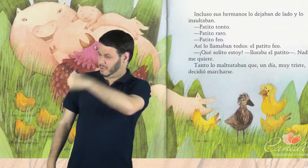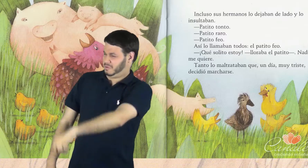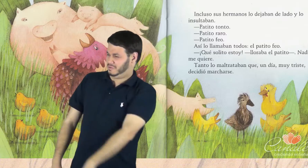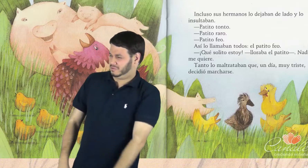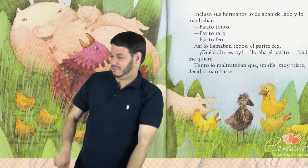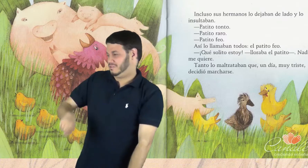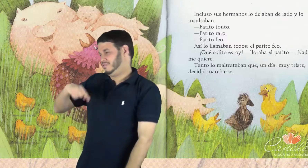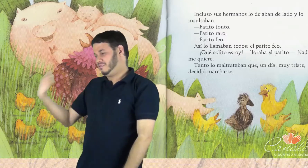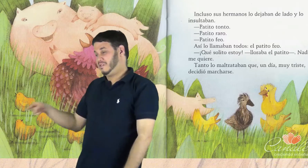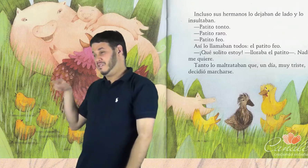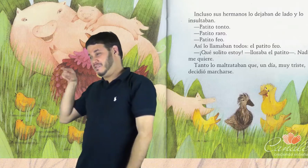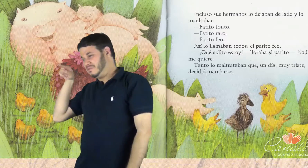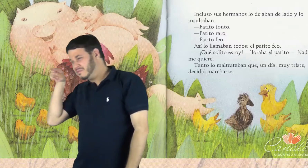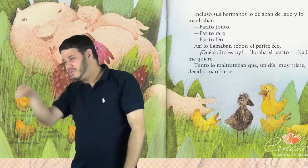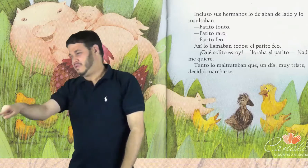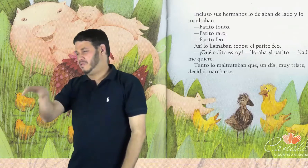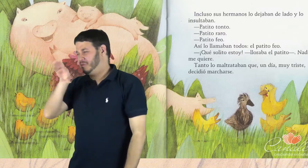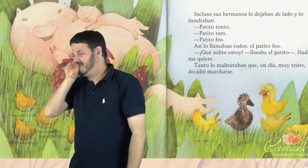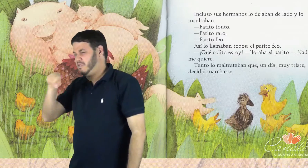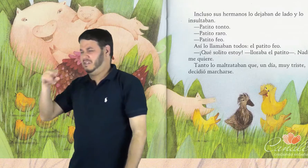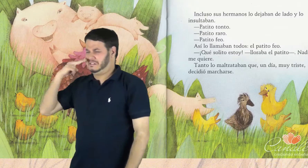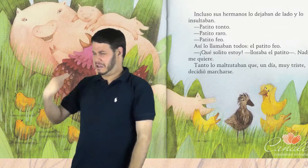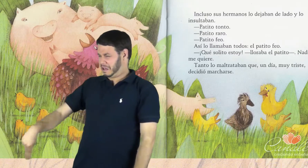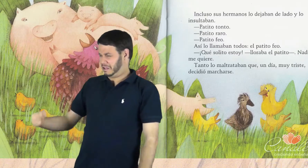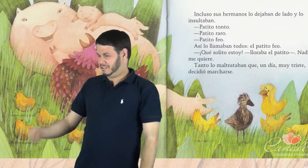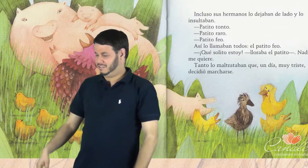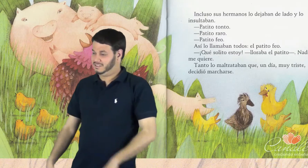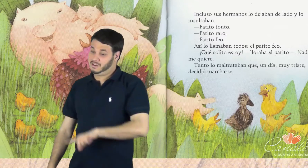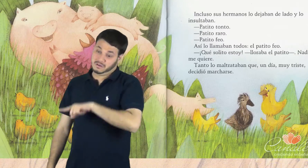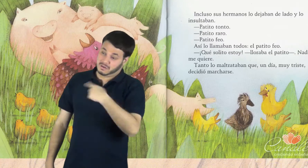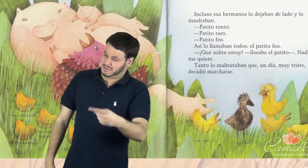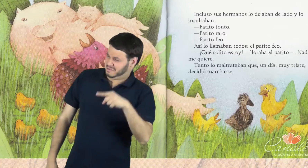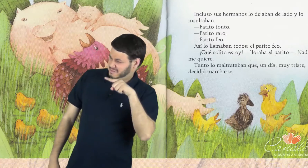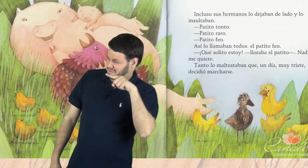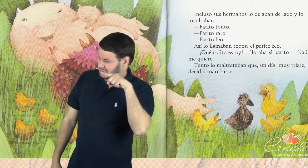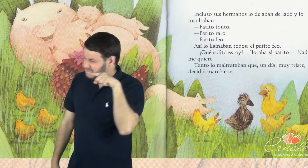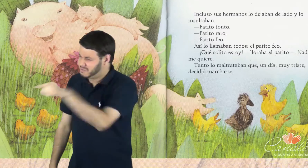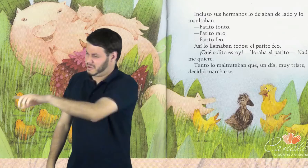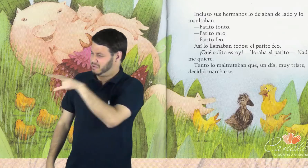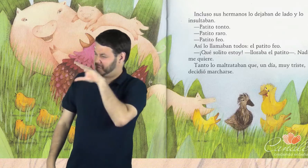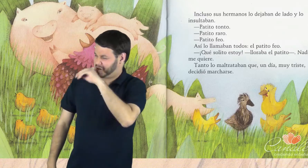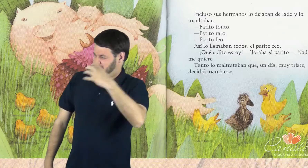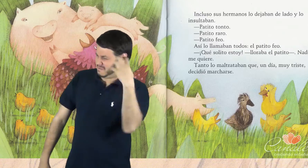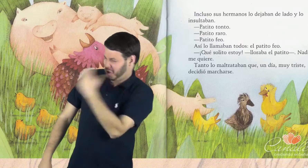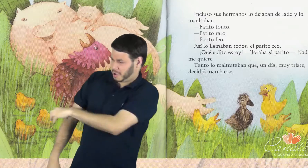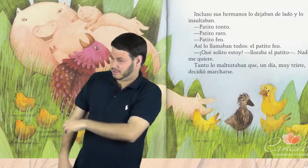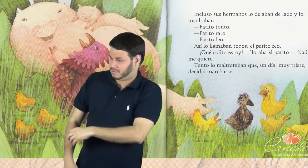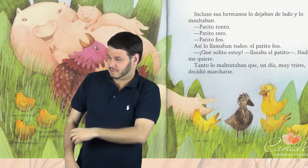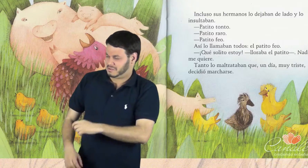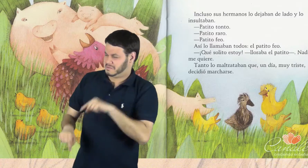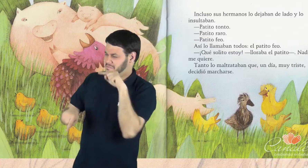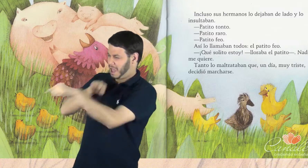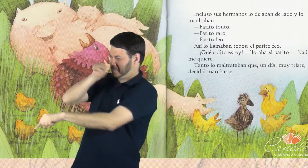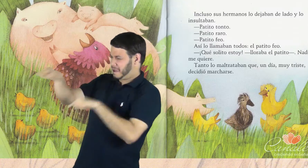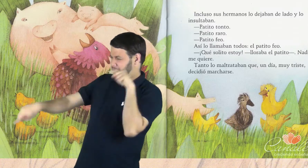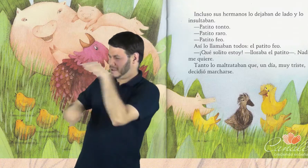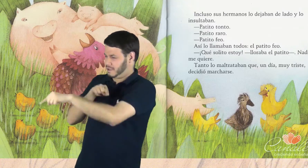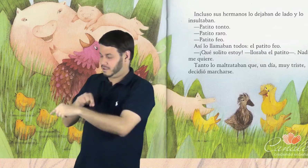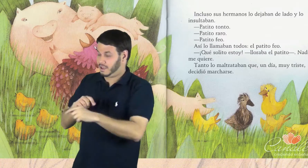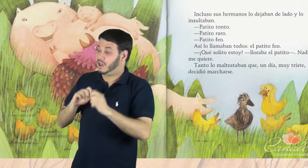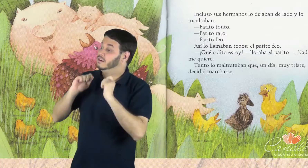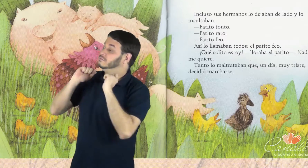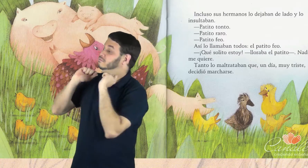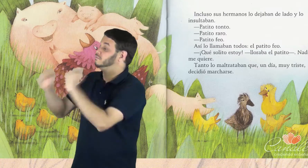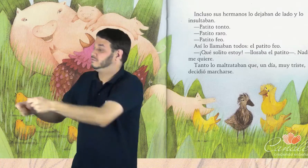patito raro patito feo así lo llamaban todos el